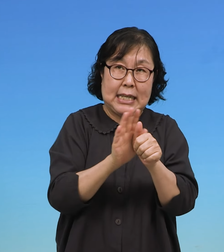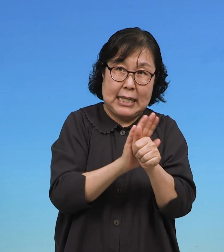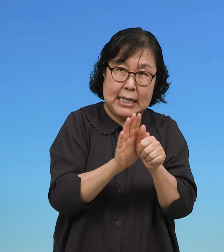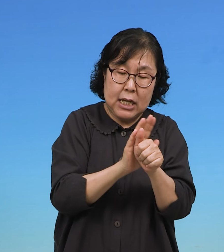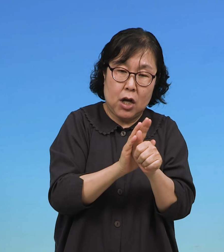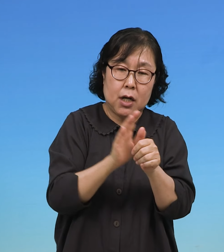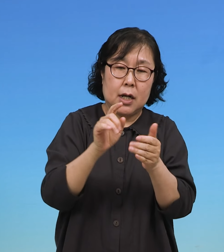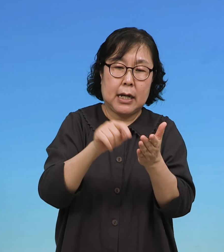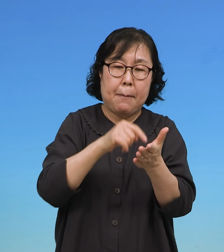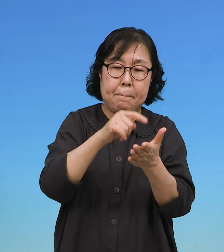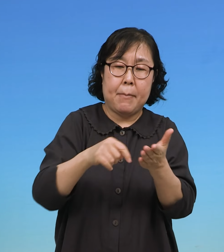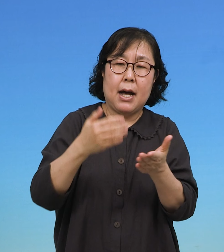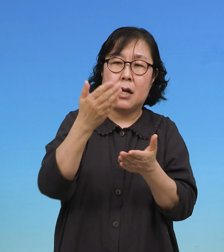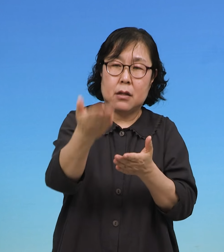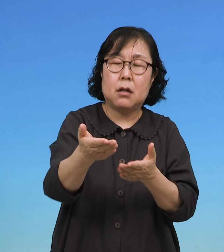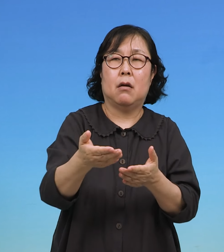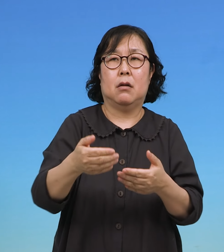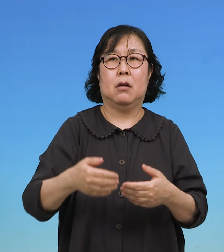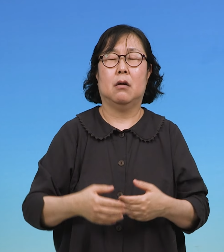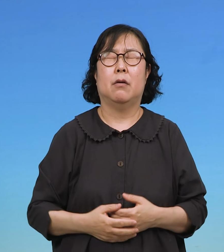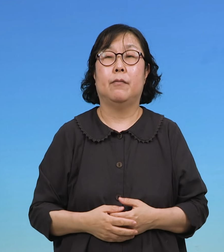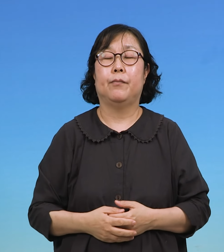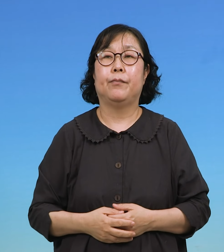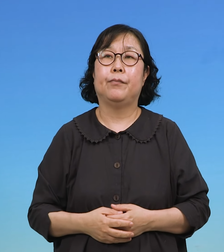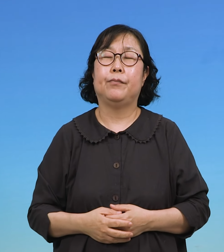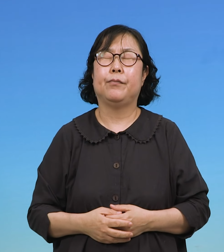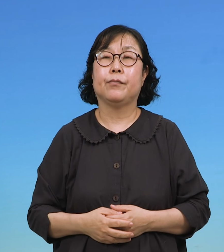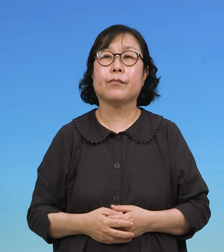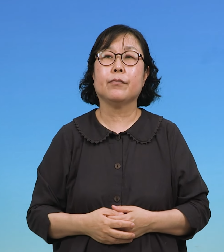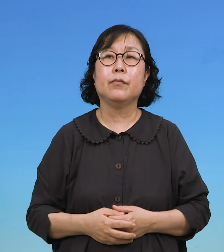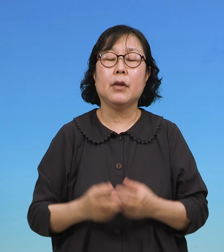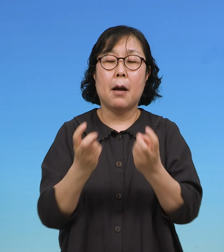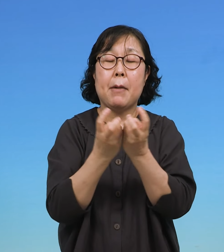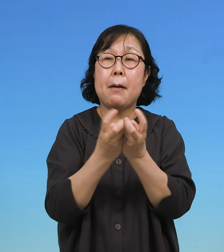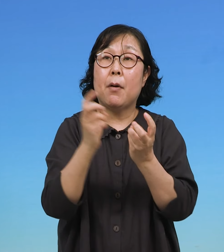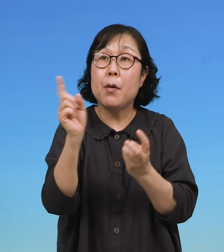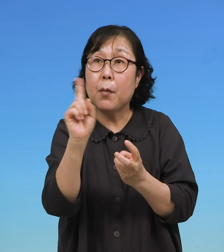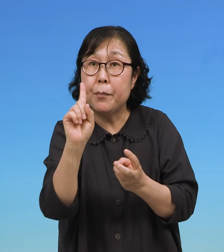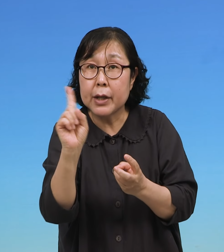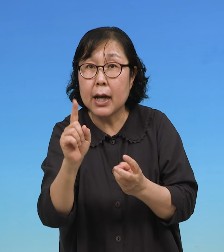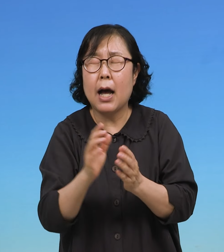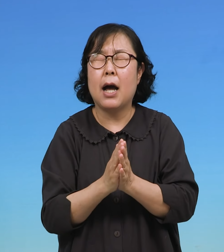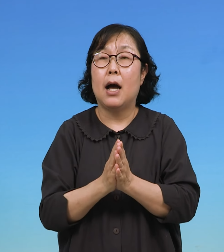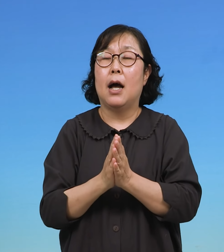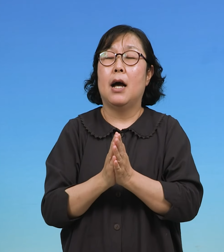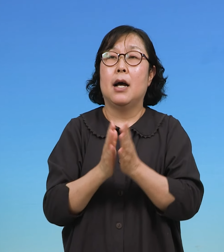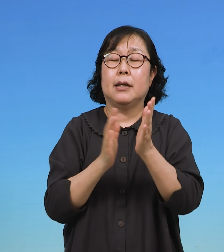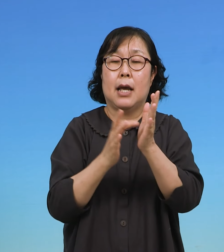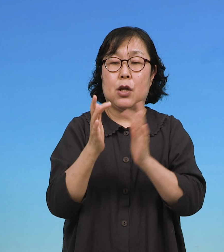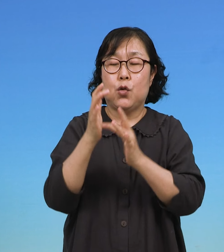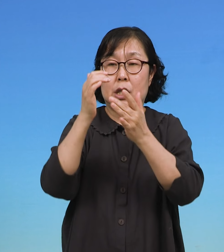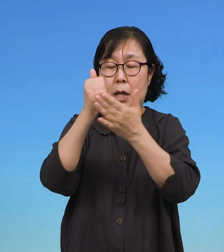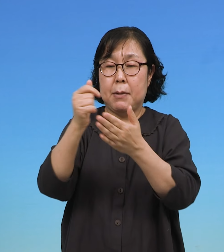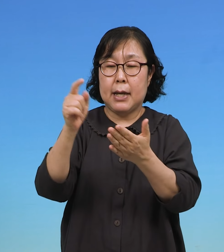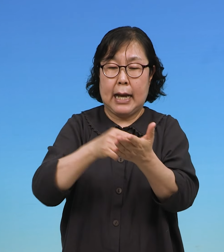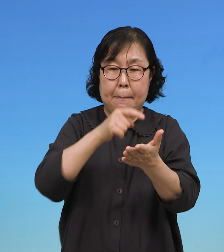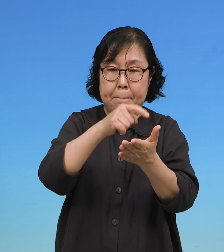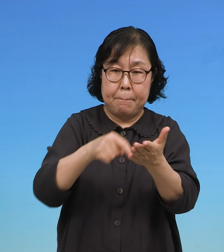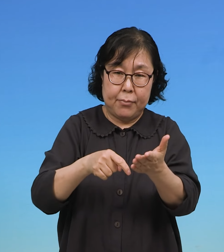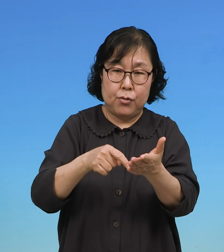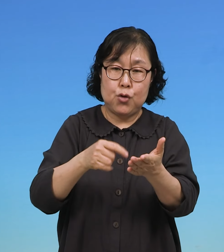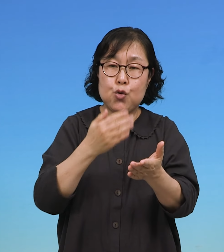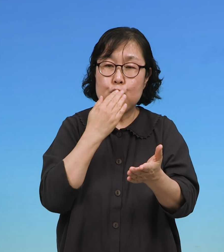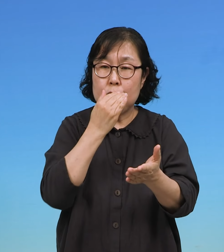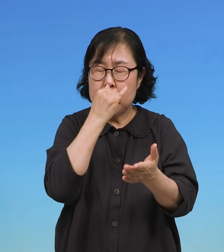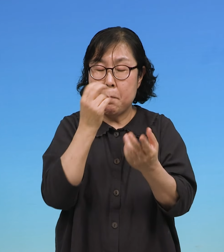하나님의 환대 되돌려 주셔야 됩니다. 어떻게 되돌리느냐, 마태복음 25장 35절에 예수님이 그렇게 되돌릴